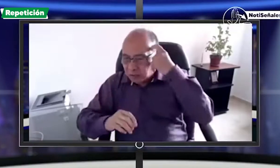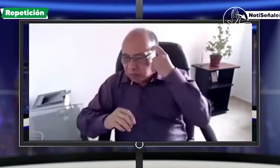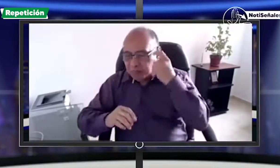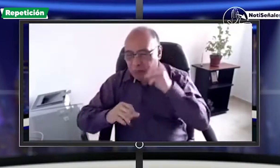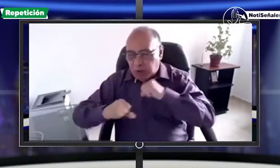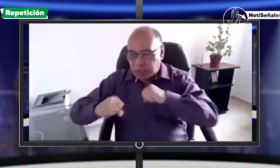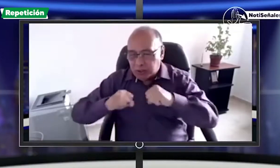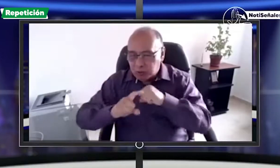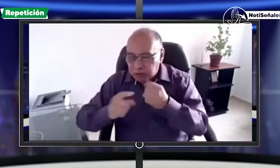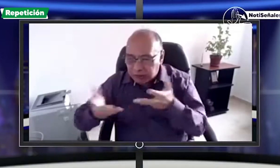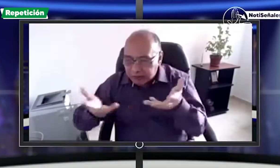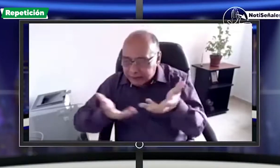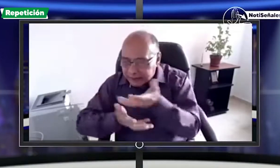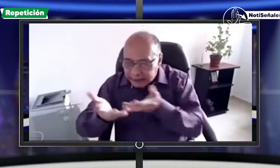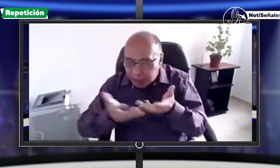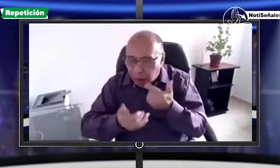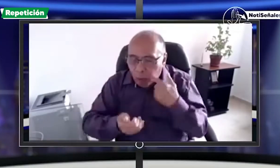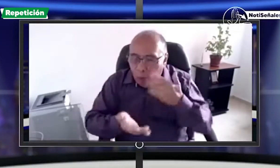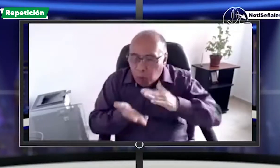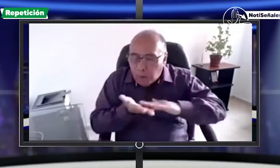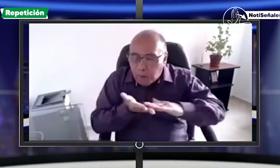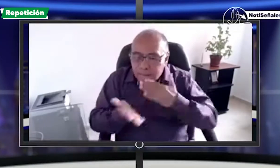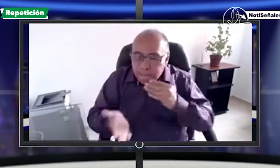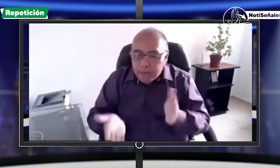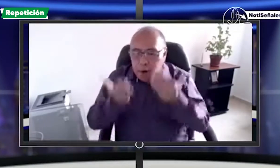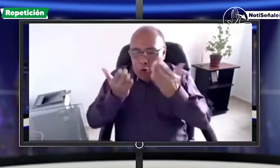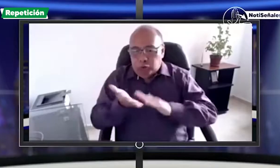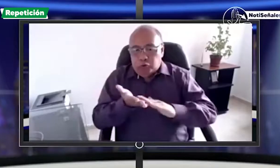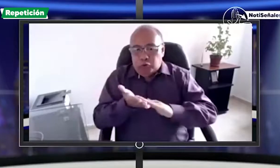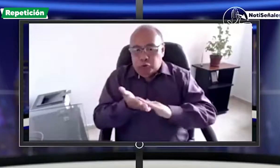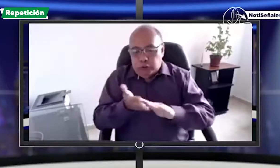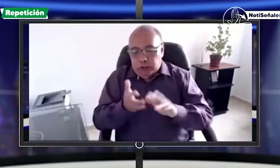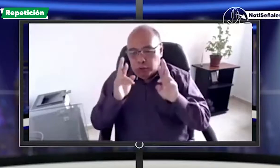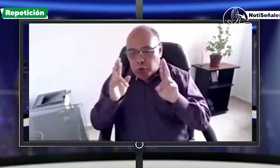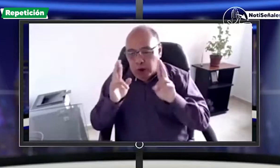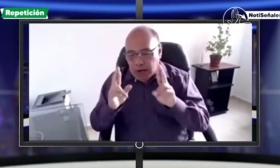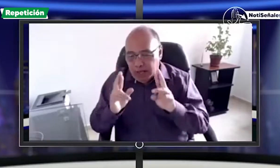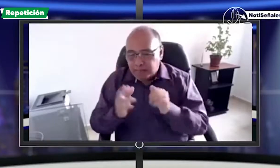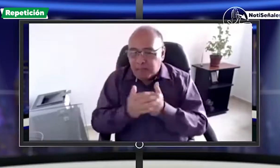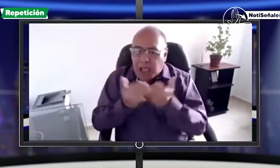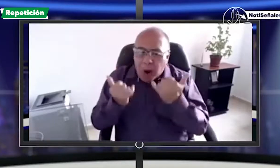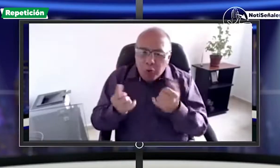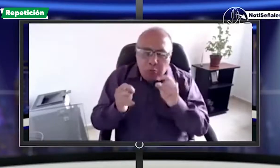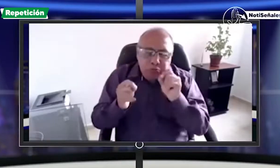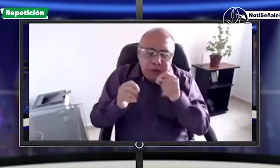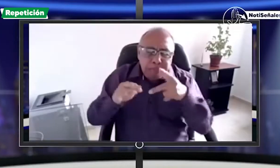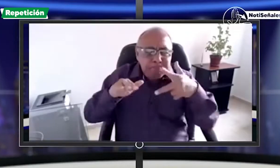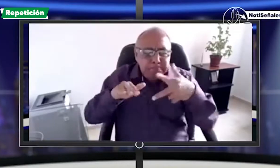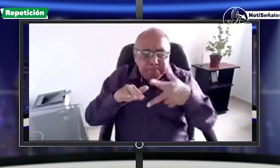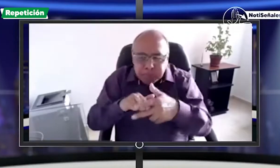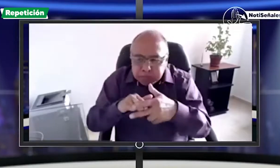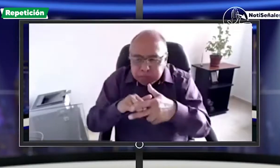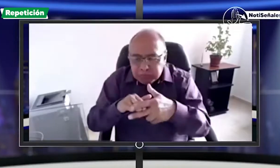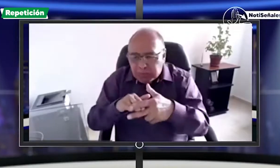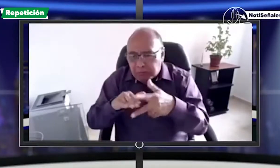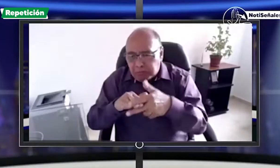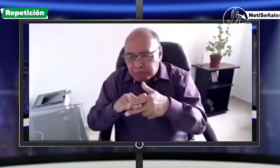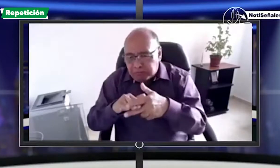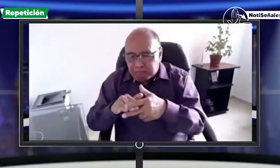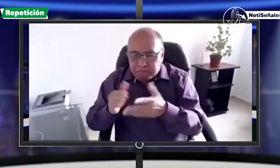la SOPEZOP, la Gobernación del Cauca y la Oficina de Ustedes de Gestión Social para poder mejorar esta